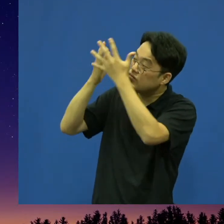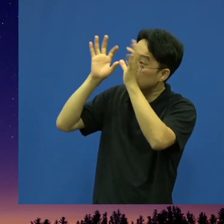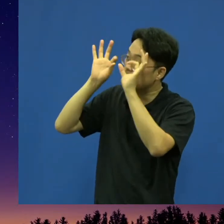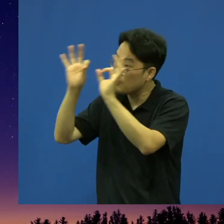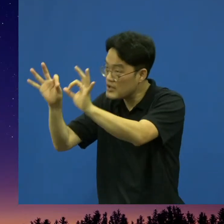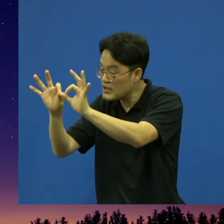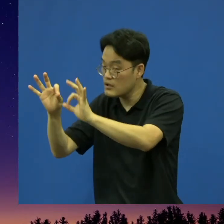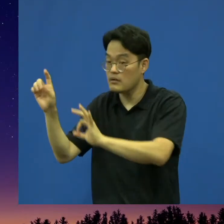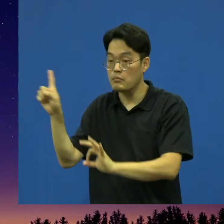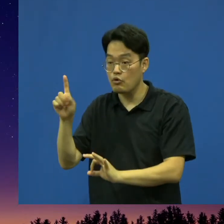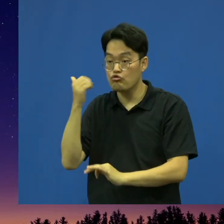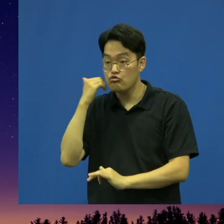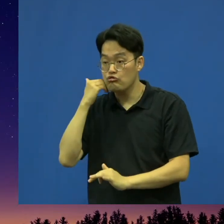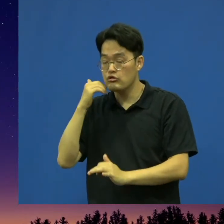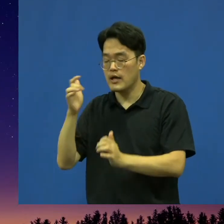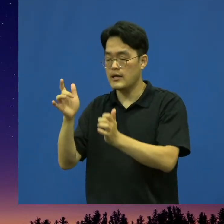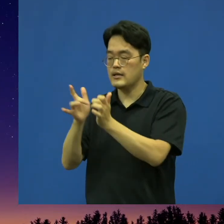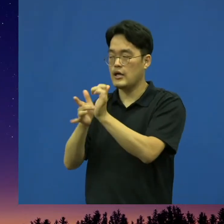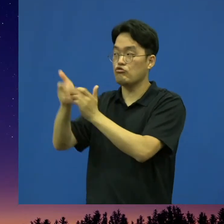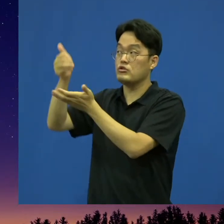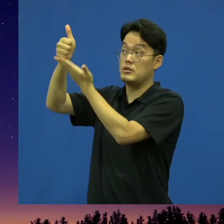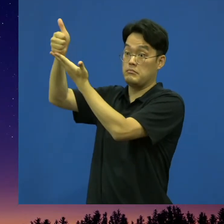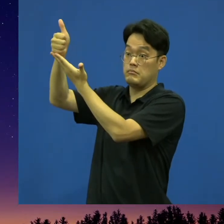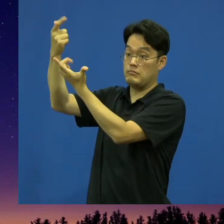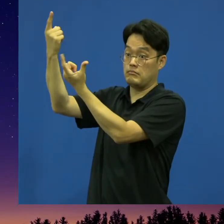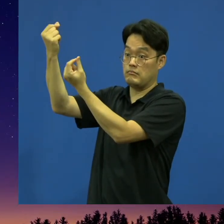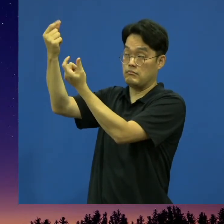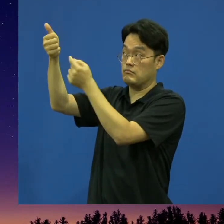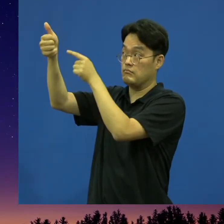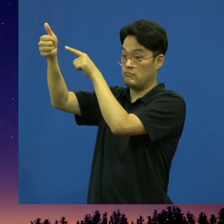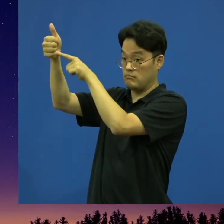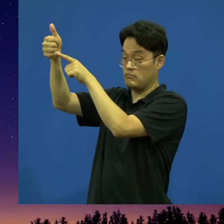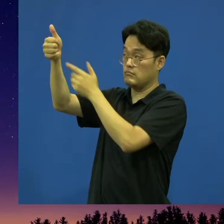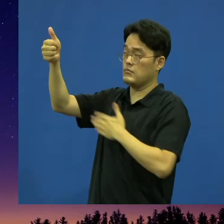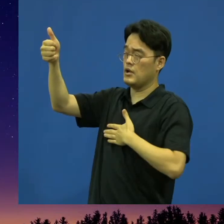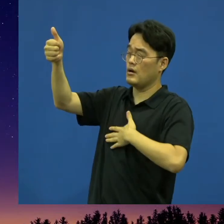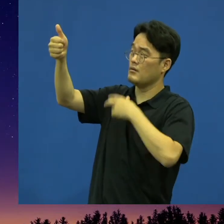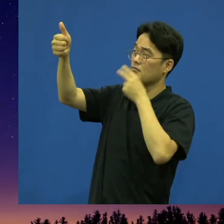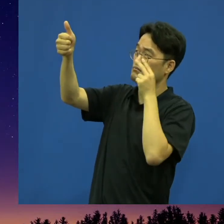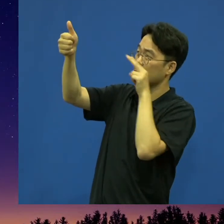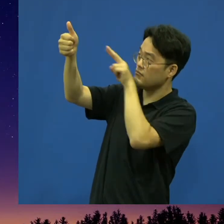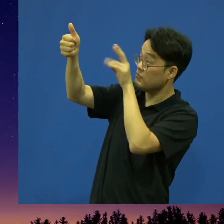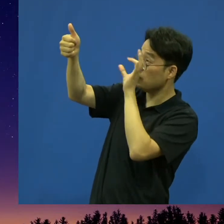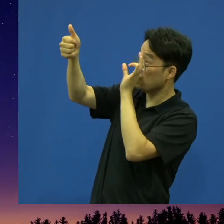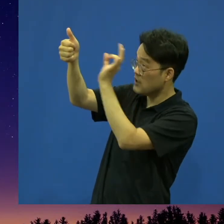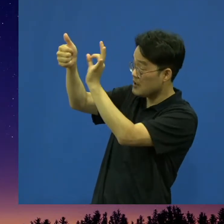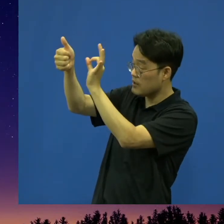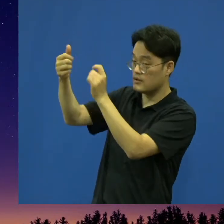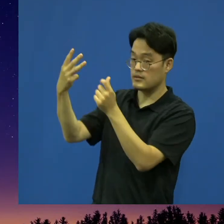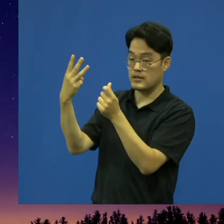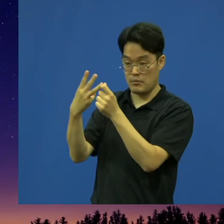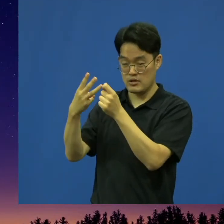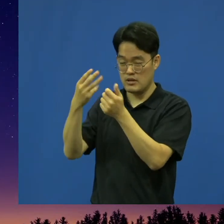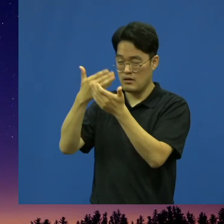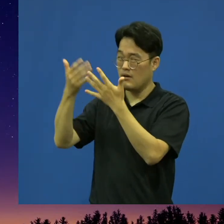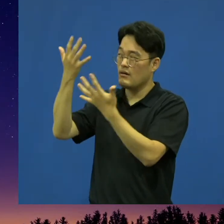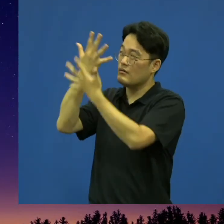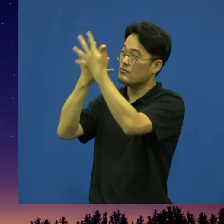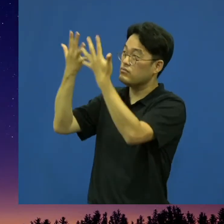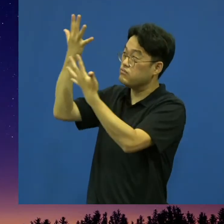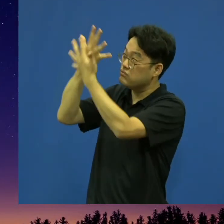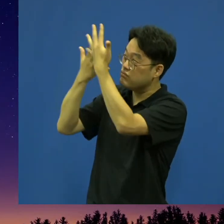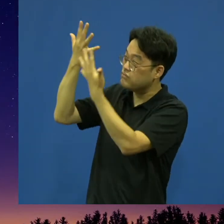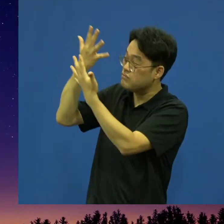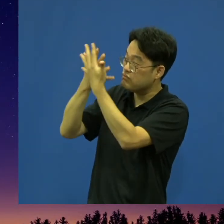이가, 여러분 내가 보니 하고 세 번째 환상이 등장하죠. 그런데 그 세 번째